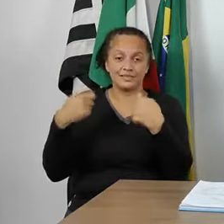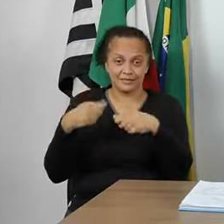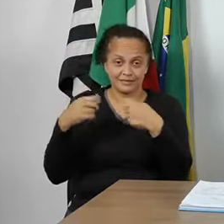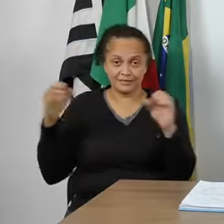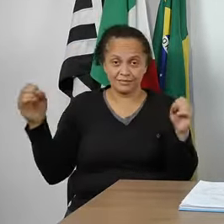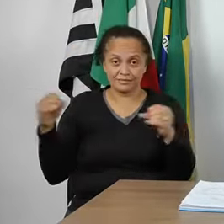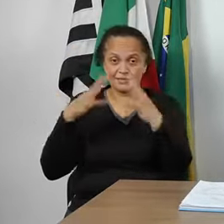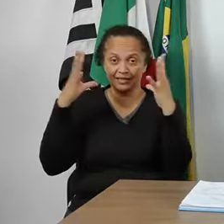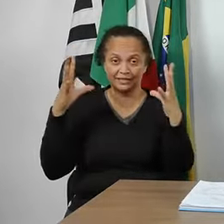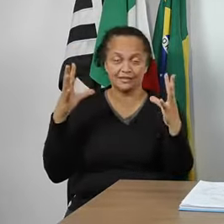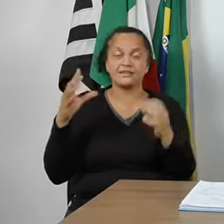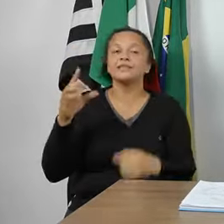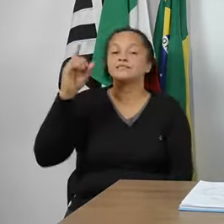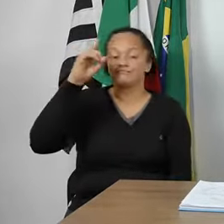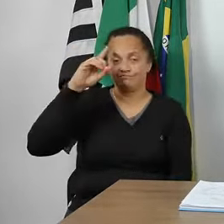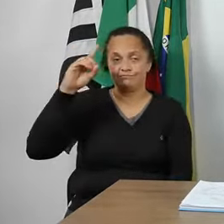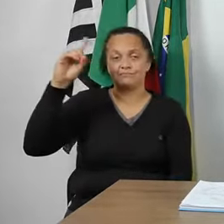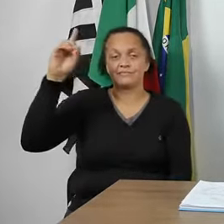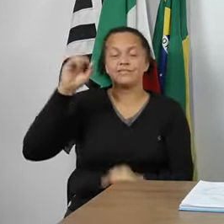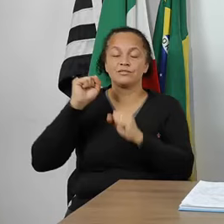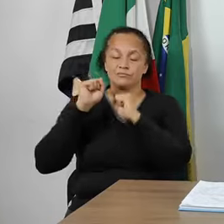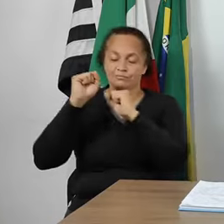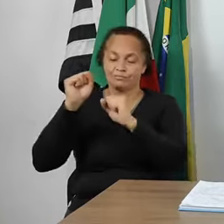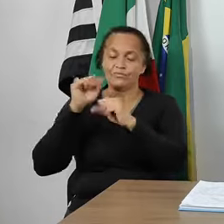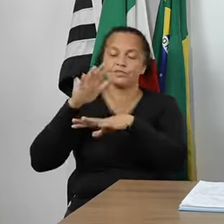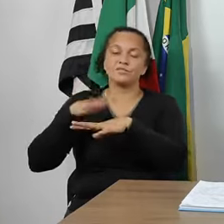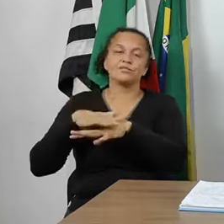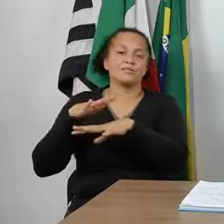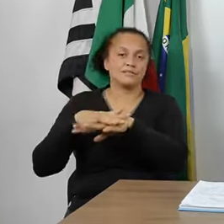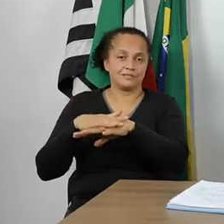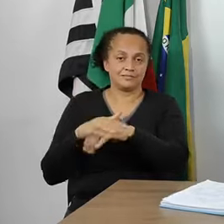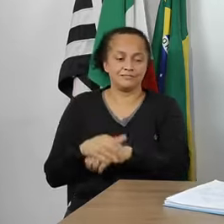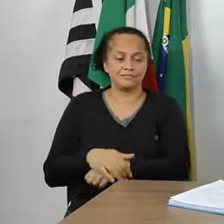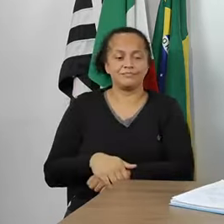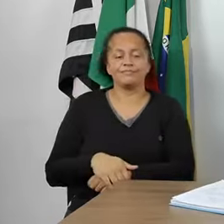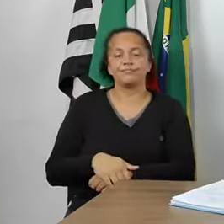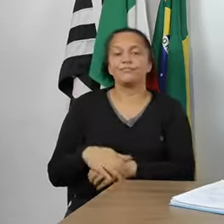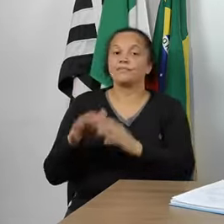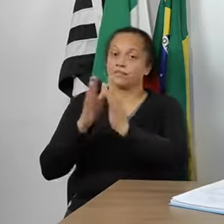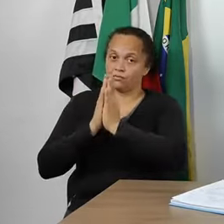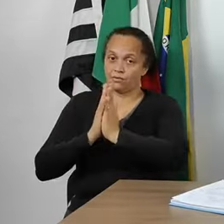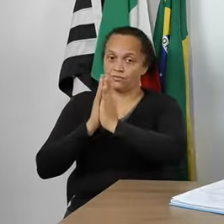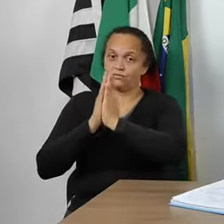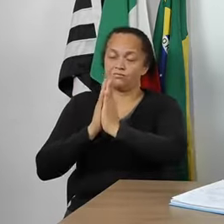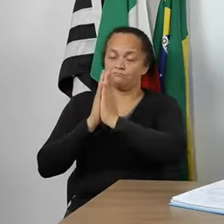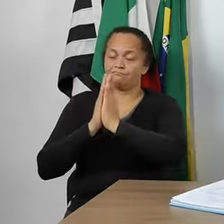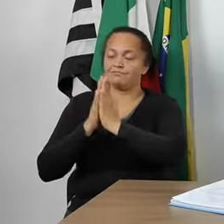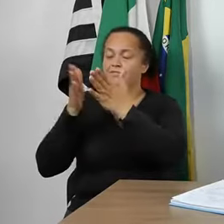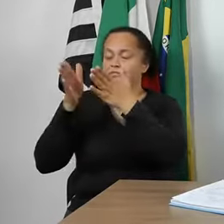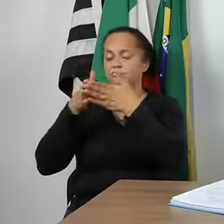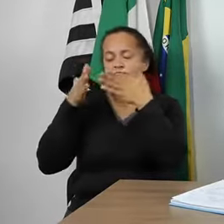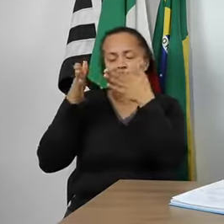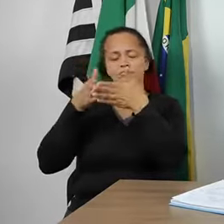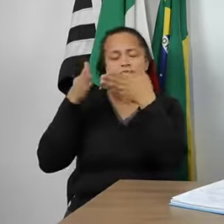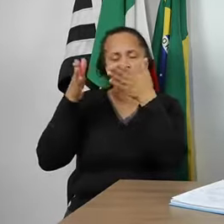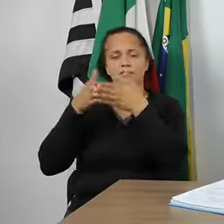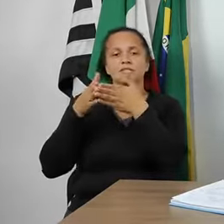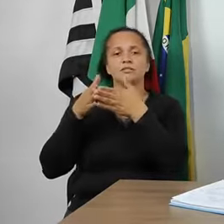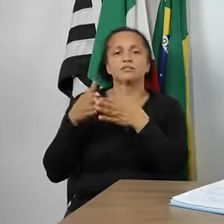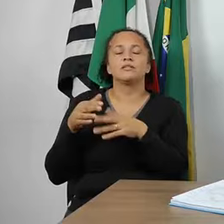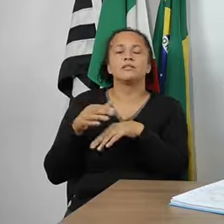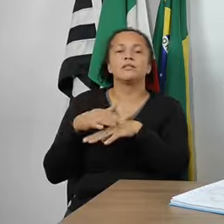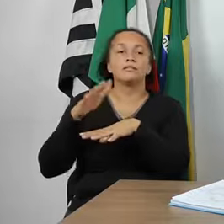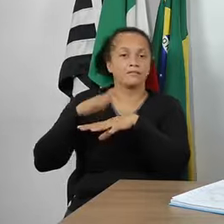que só Deus pode operar na vida dela. Então, a oração de intercessão faz com que eu e